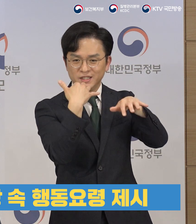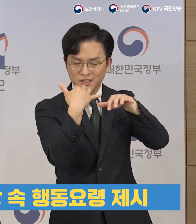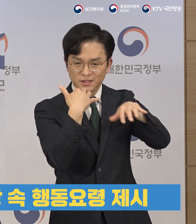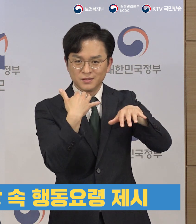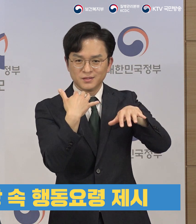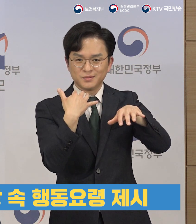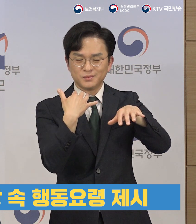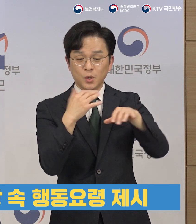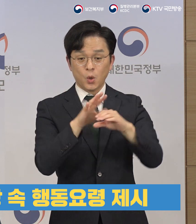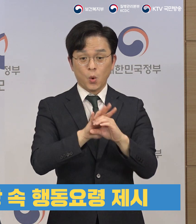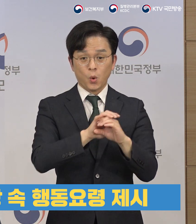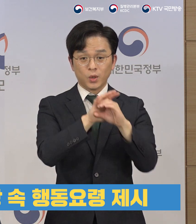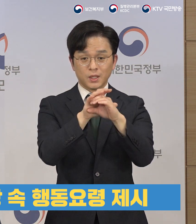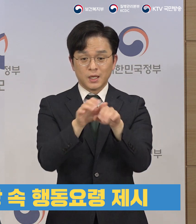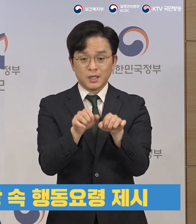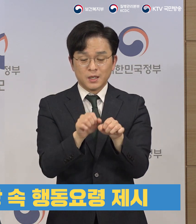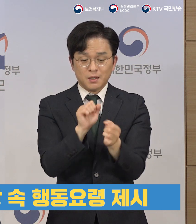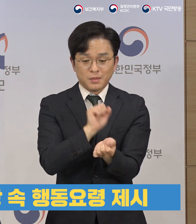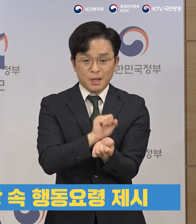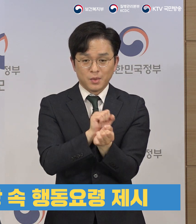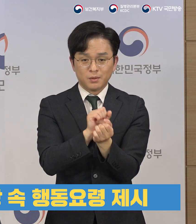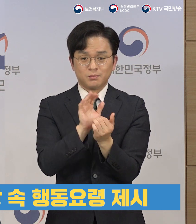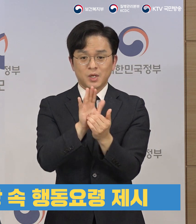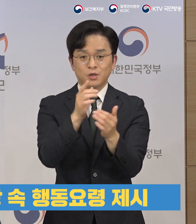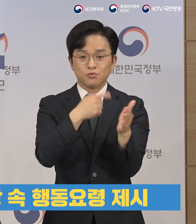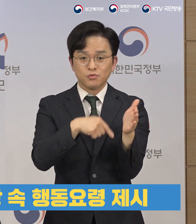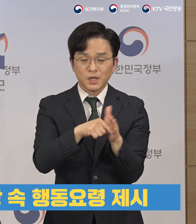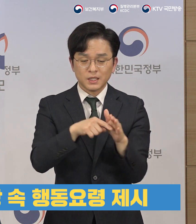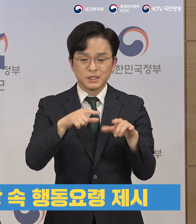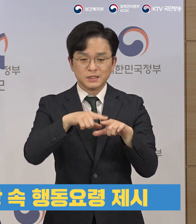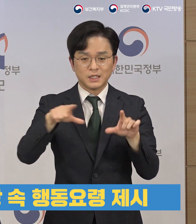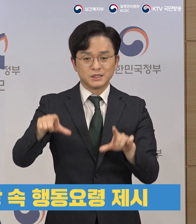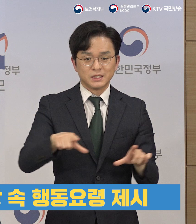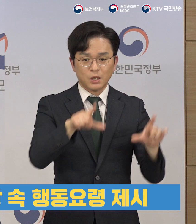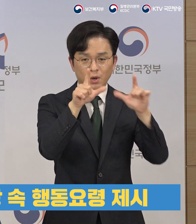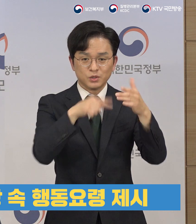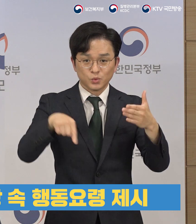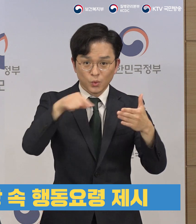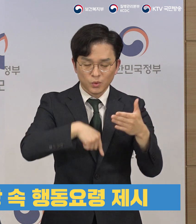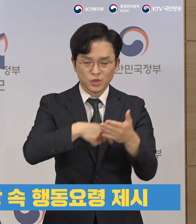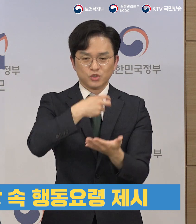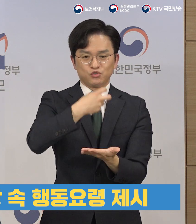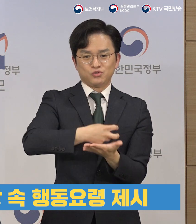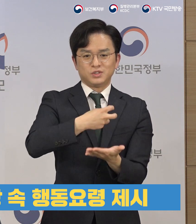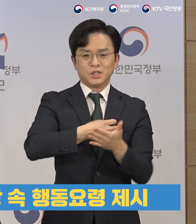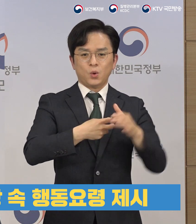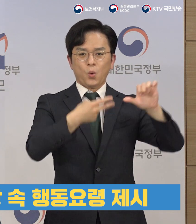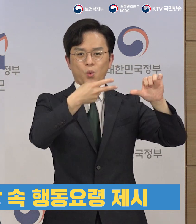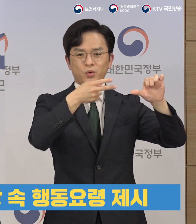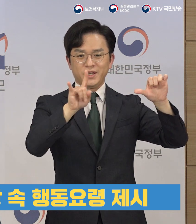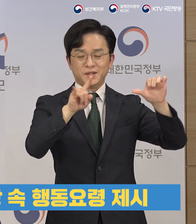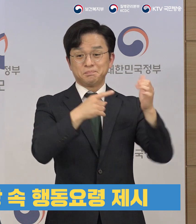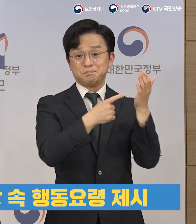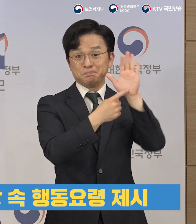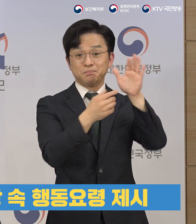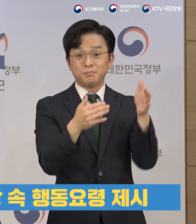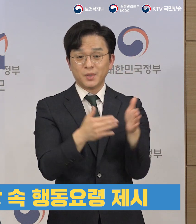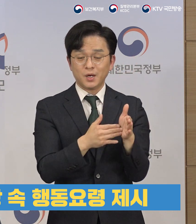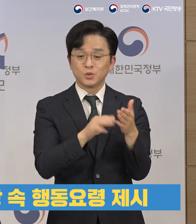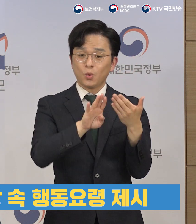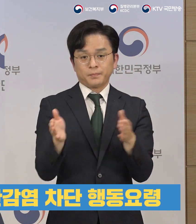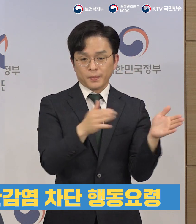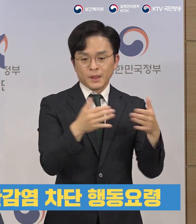기침이 절 주기적인 환기와 소독 등 콜라 일부의 전파를 막기 위한 상속 행동요령을